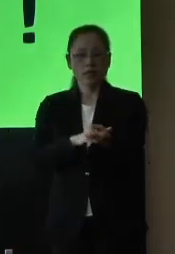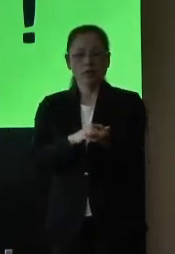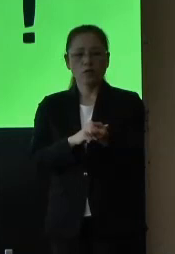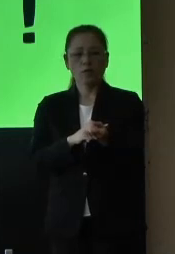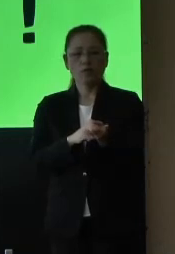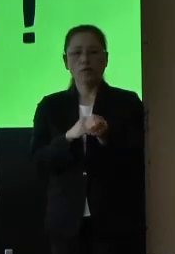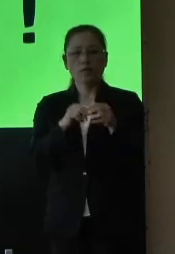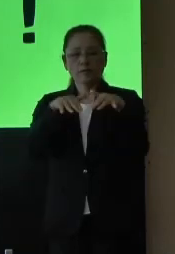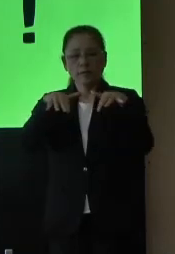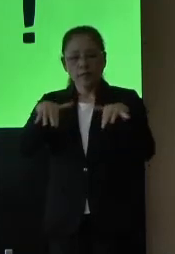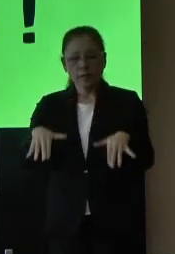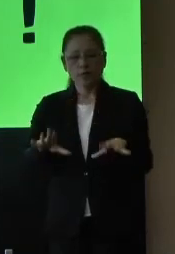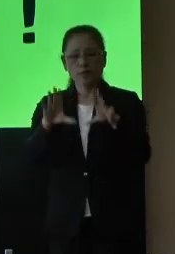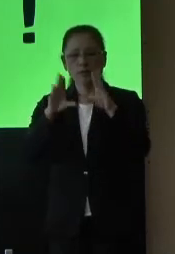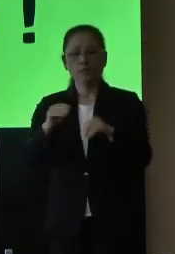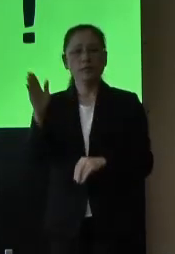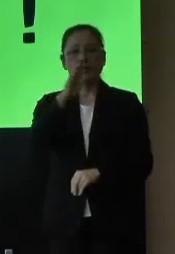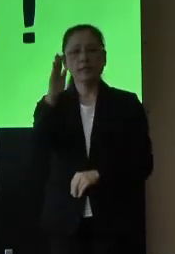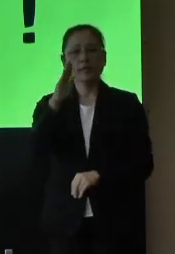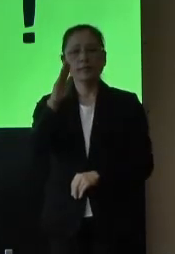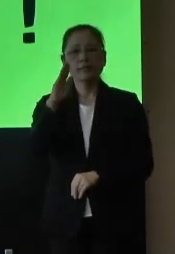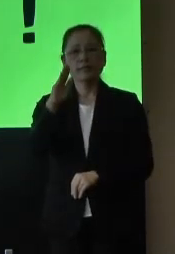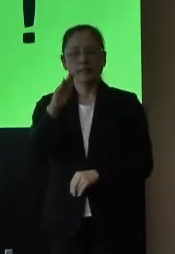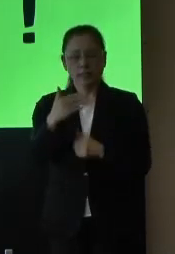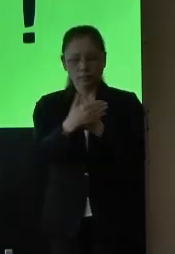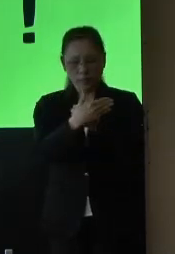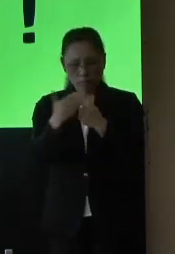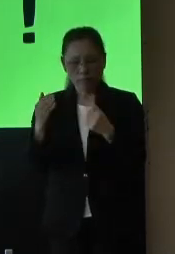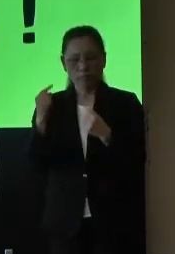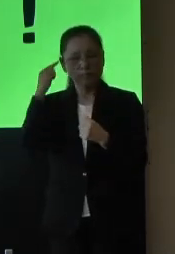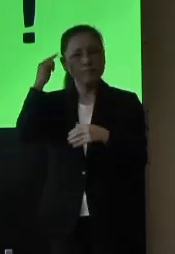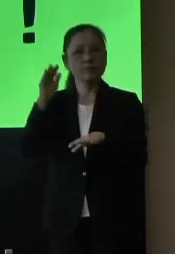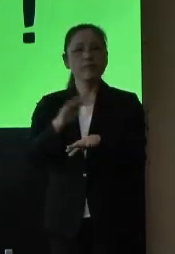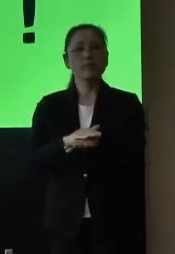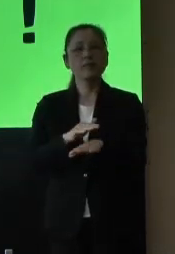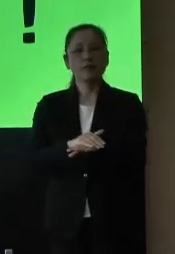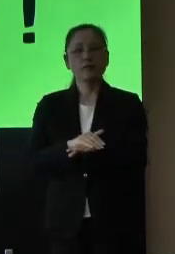を潰さないことを徹底する、そういうことを引き続